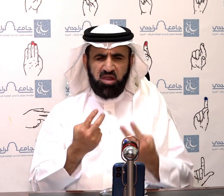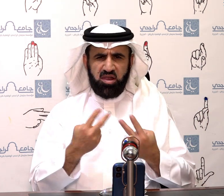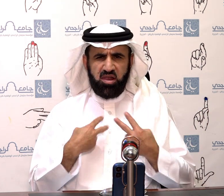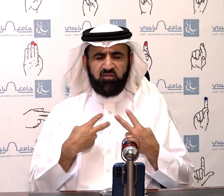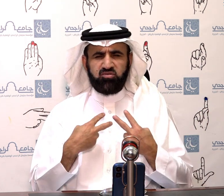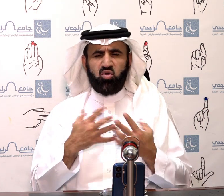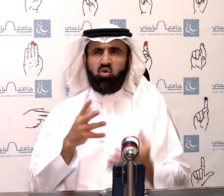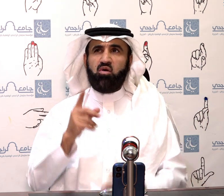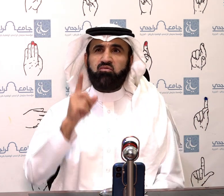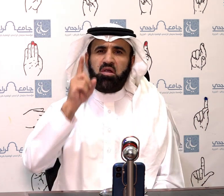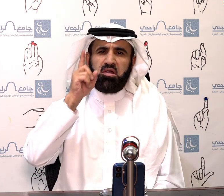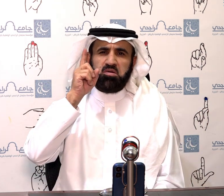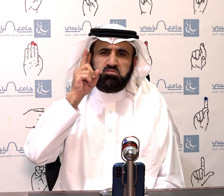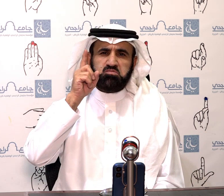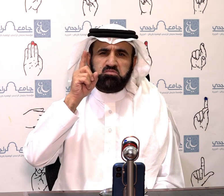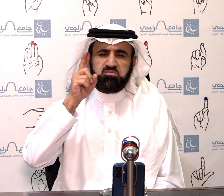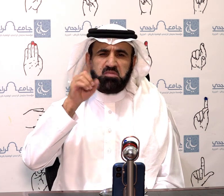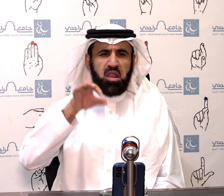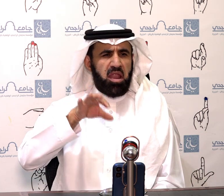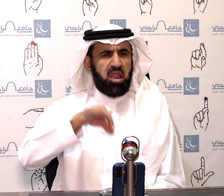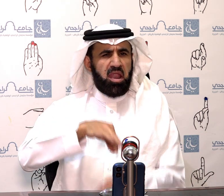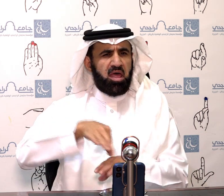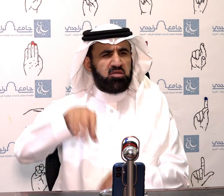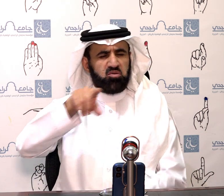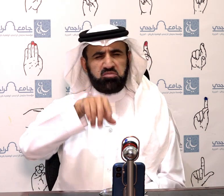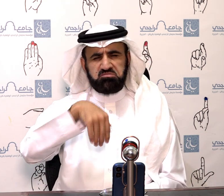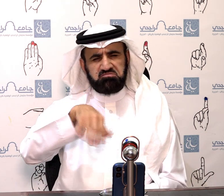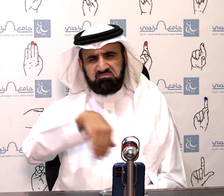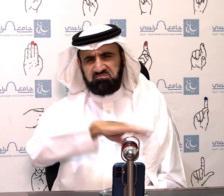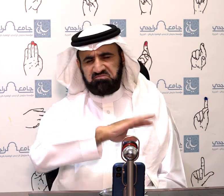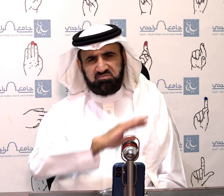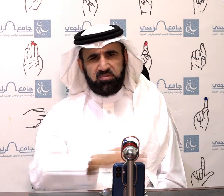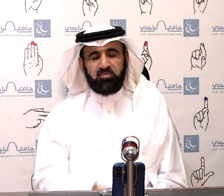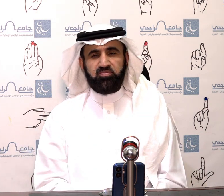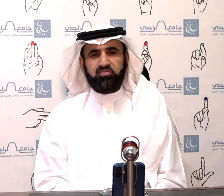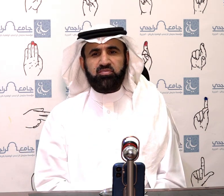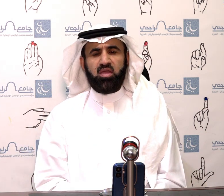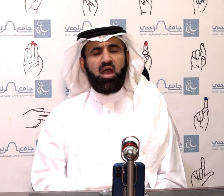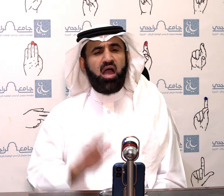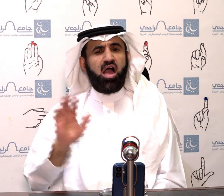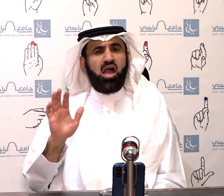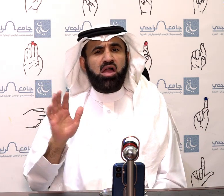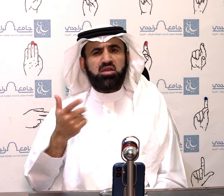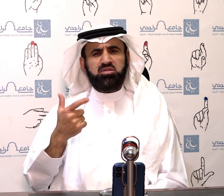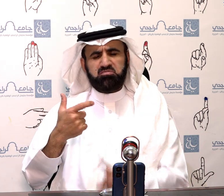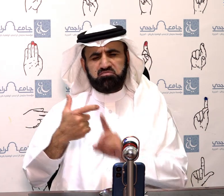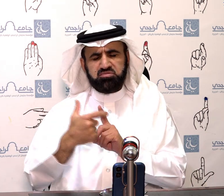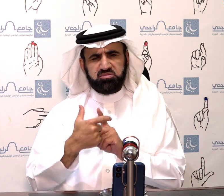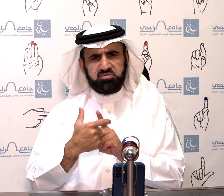الرادعة وهي الآمرة، هي الرادعة عن كل شر، وهي المعينة لك